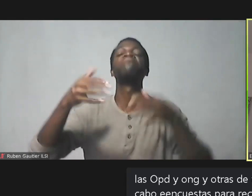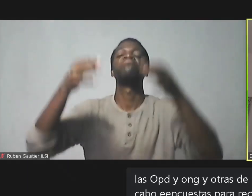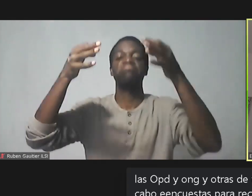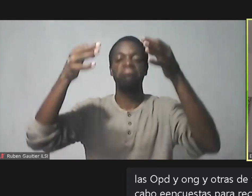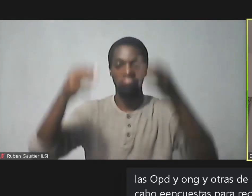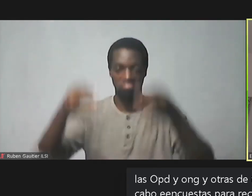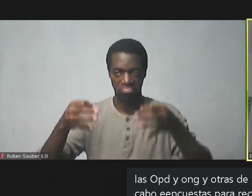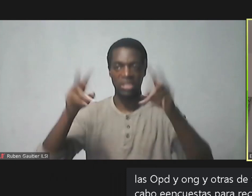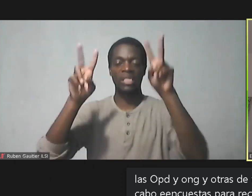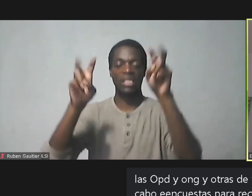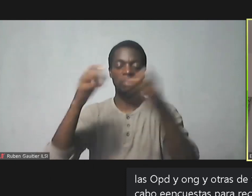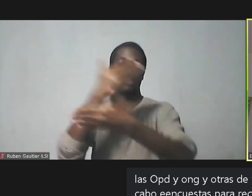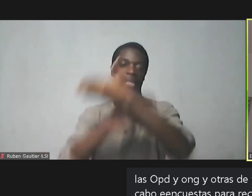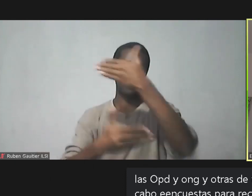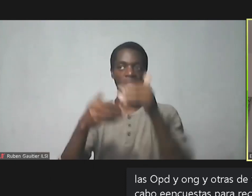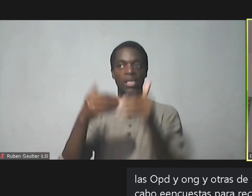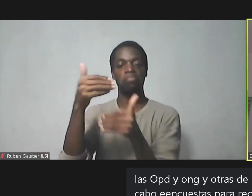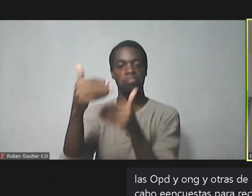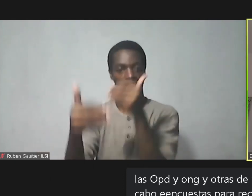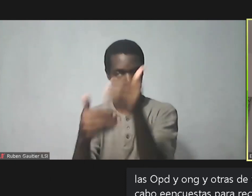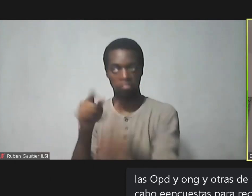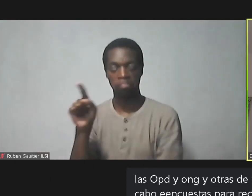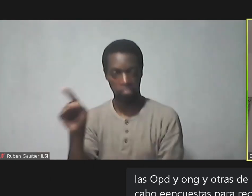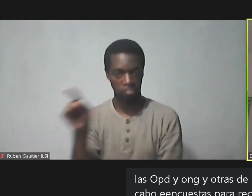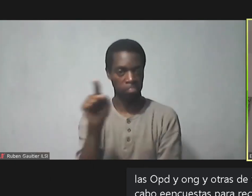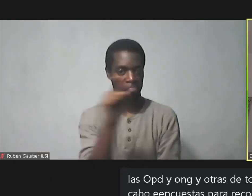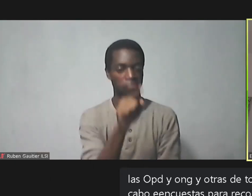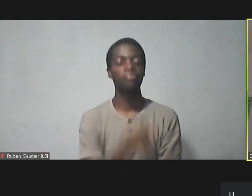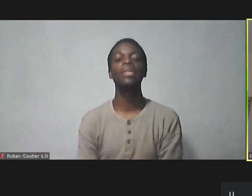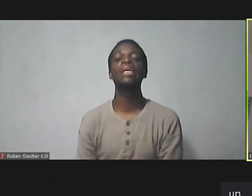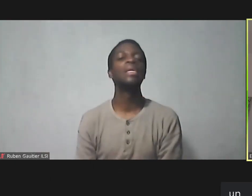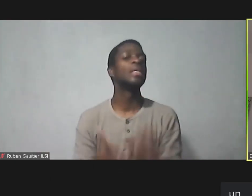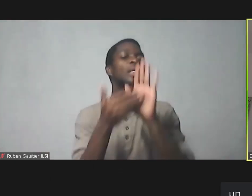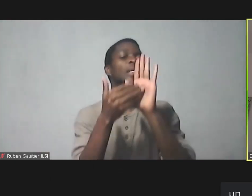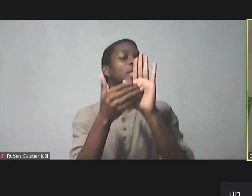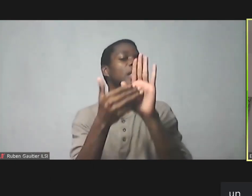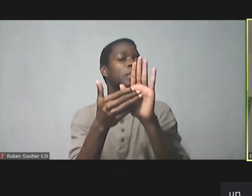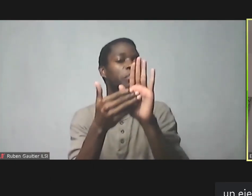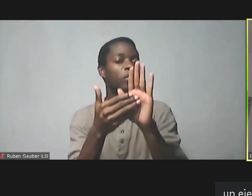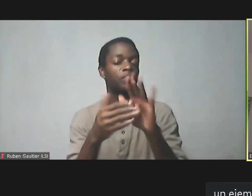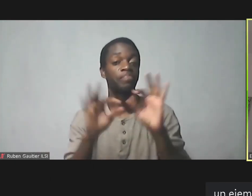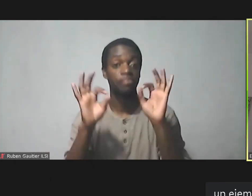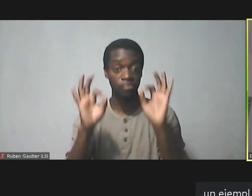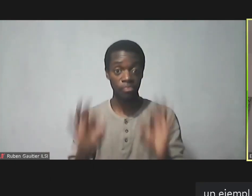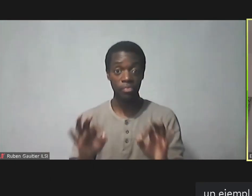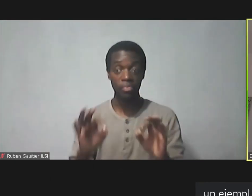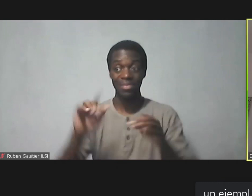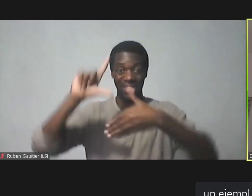discapacidad. Un ejemplo es una encuesta realizada en Filipinas que